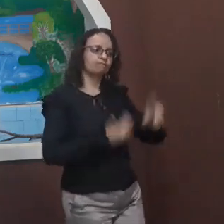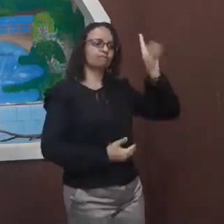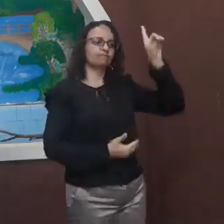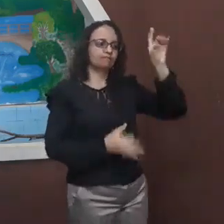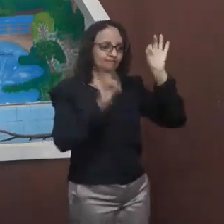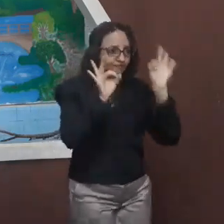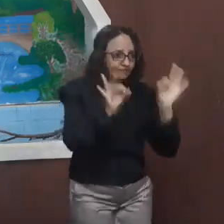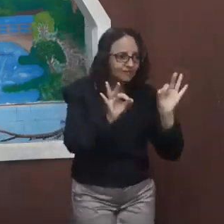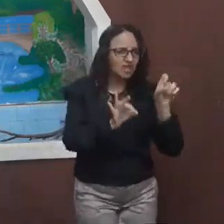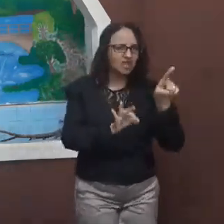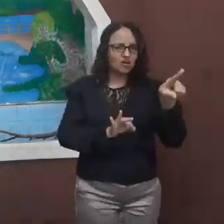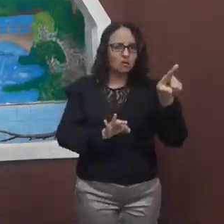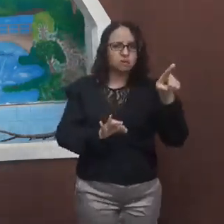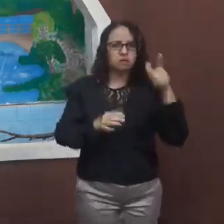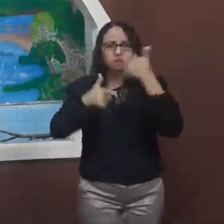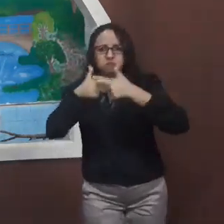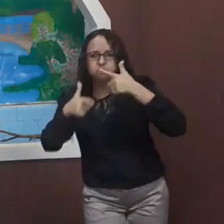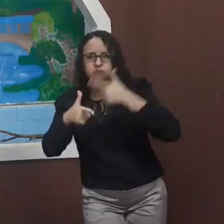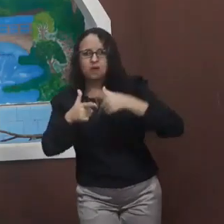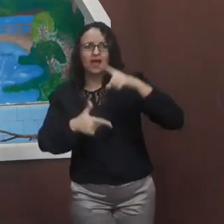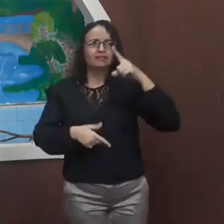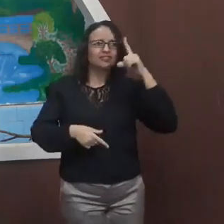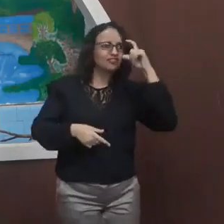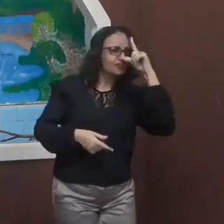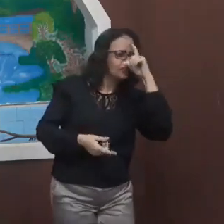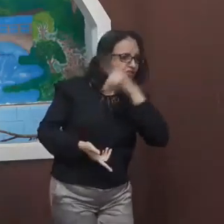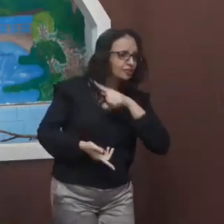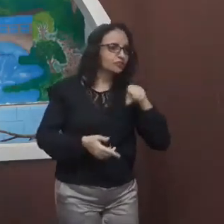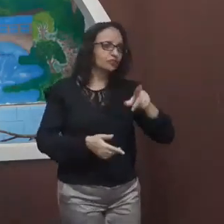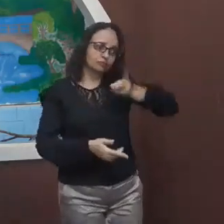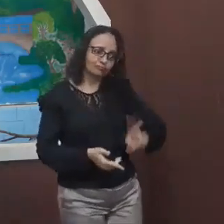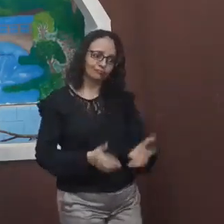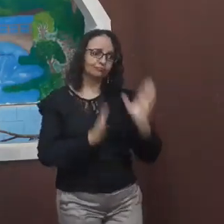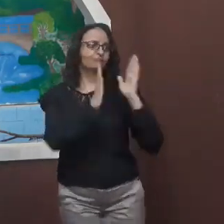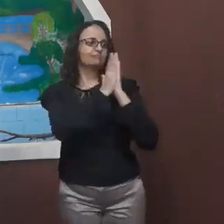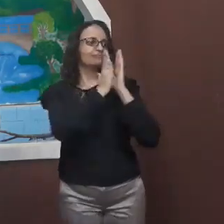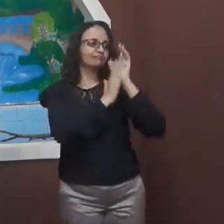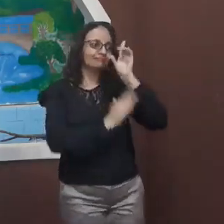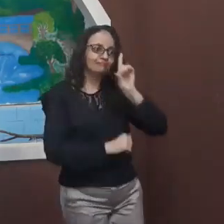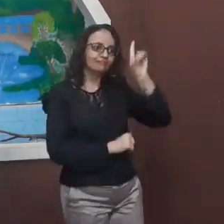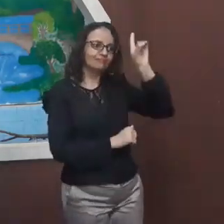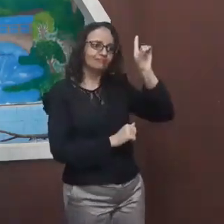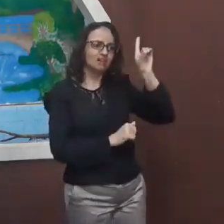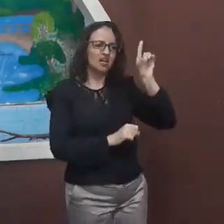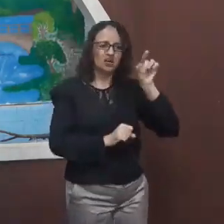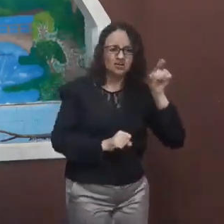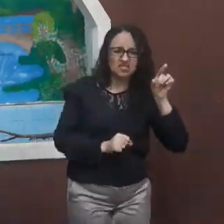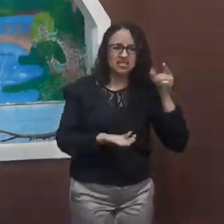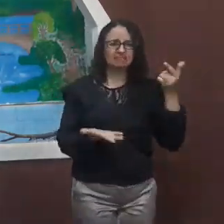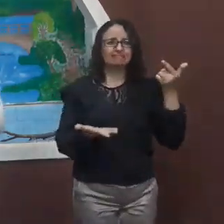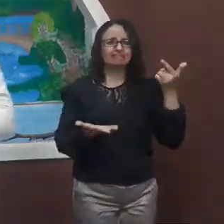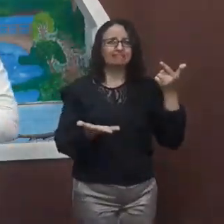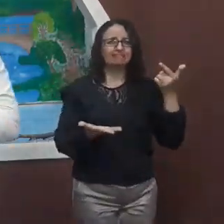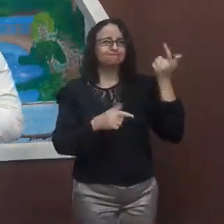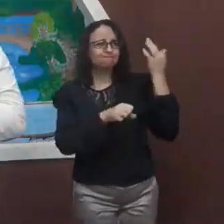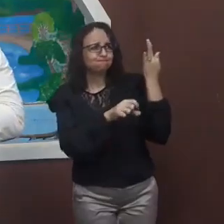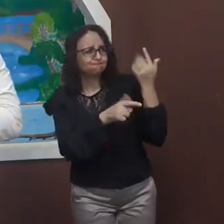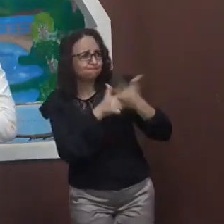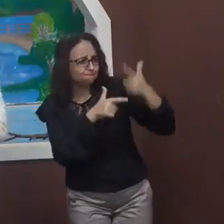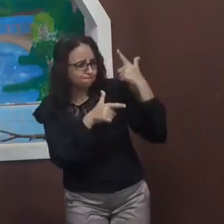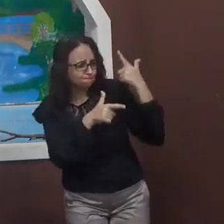Irmão, está passando por luta? Continue a orar ao Senhor. Irmão, está passando por